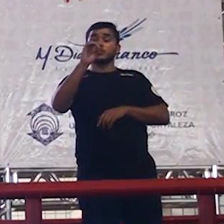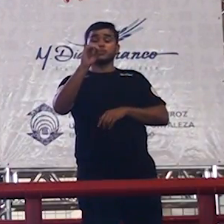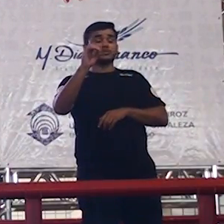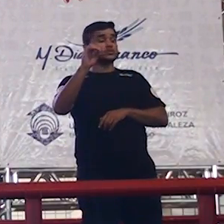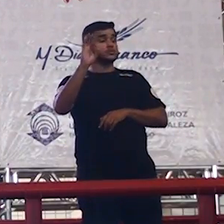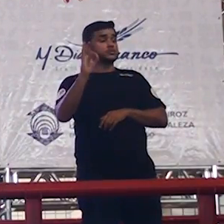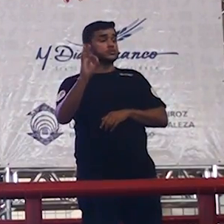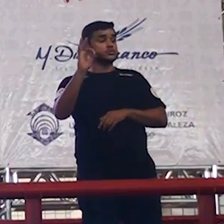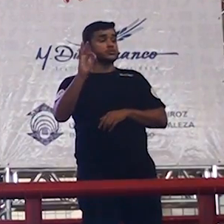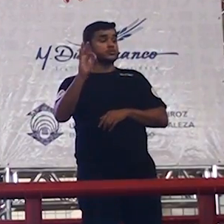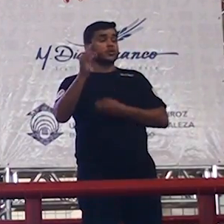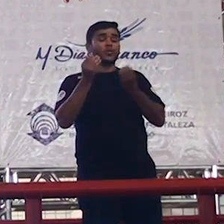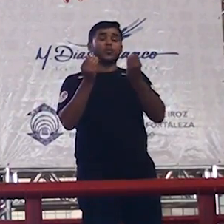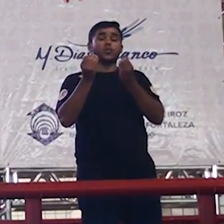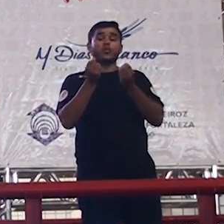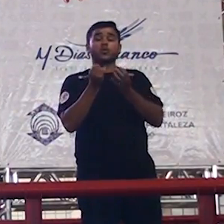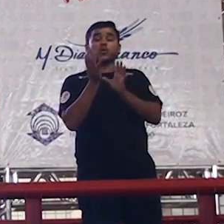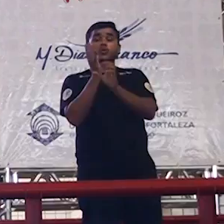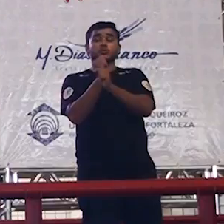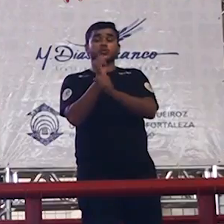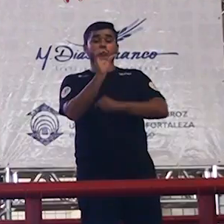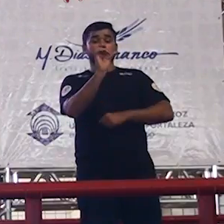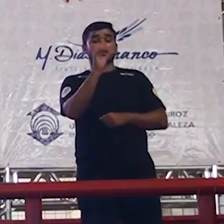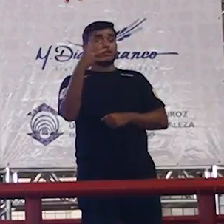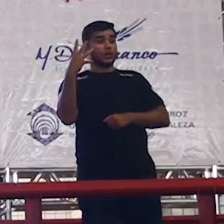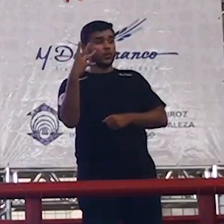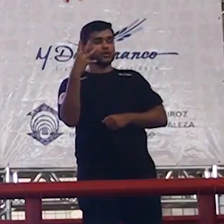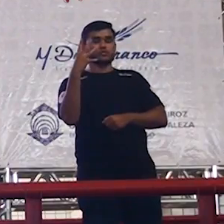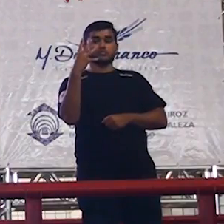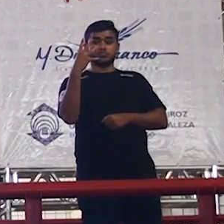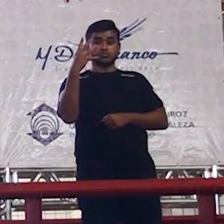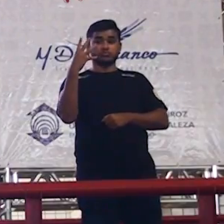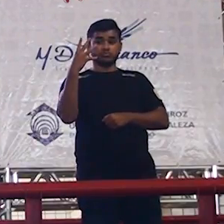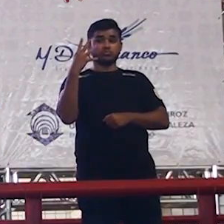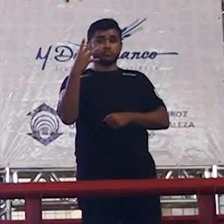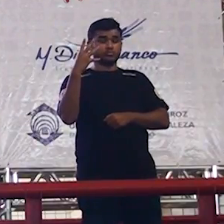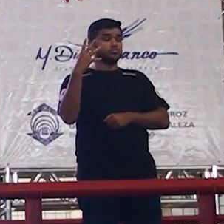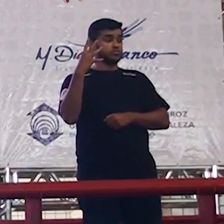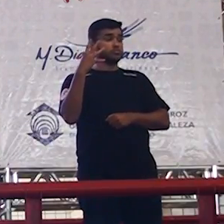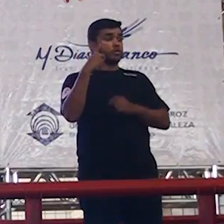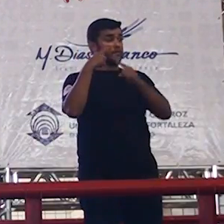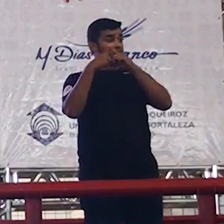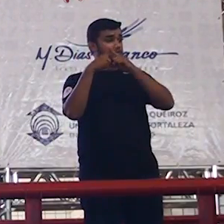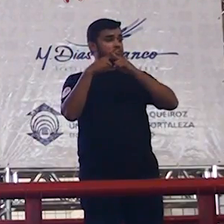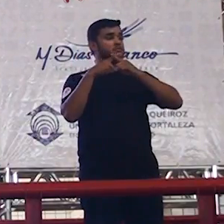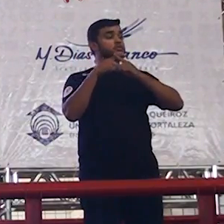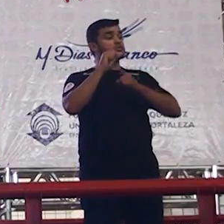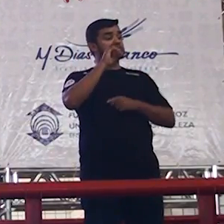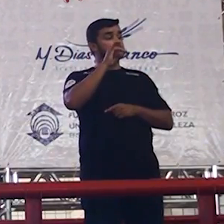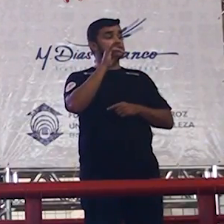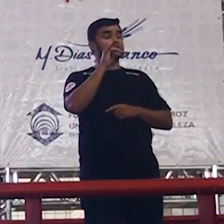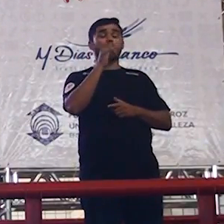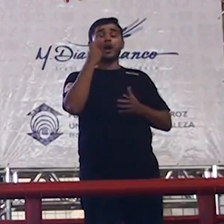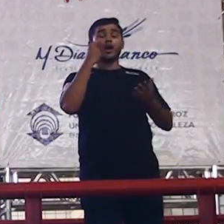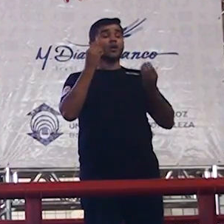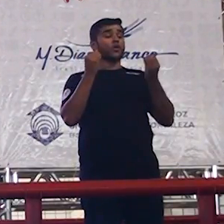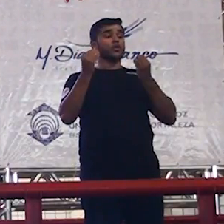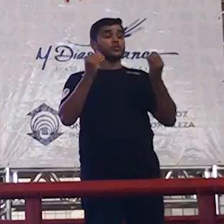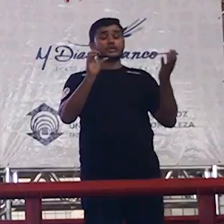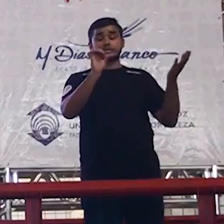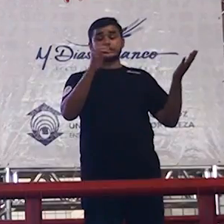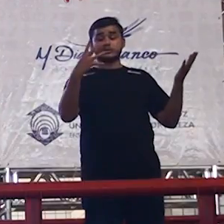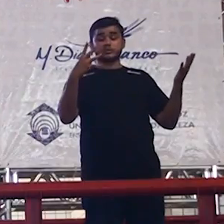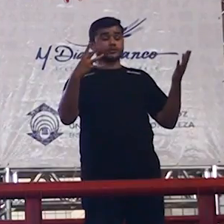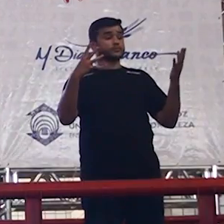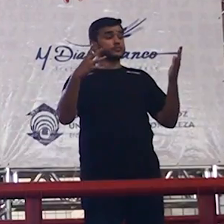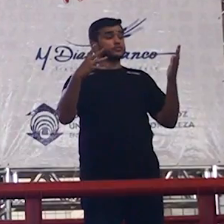80% de 80, que dá 64. Se é 64, para 100 falta 36, ou